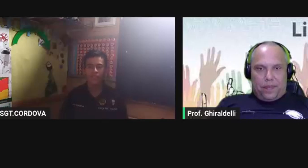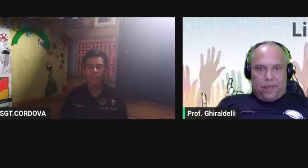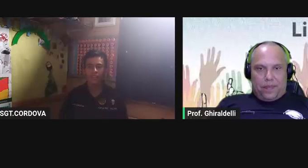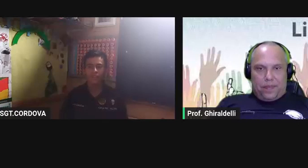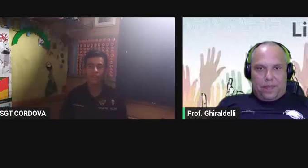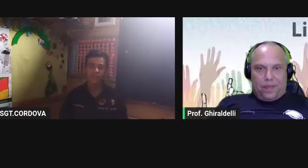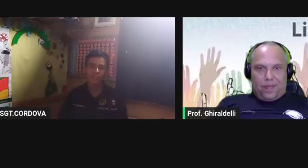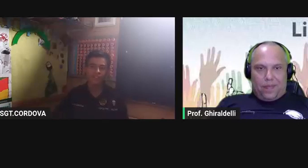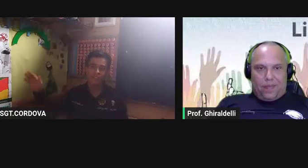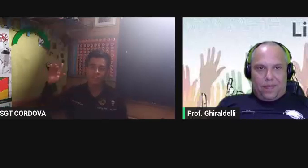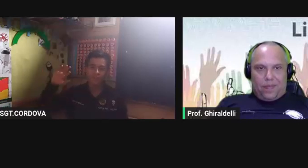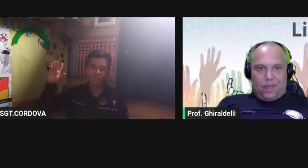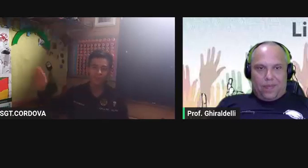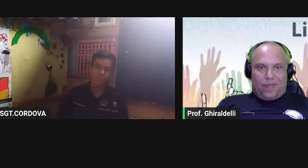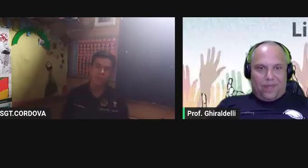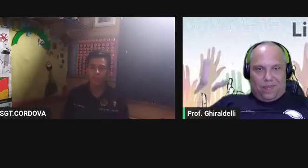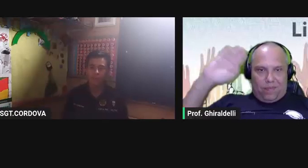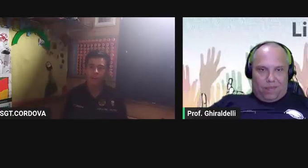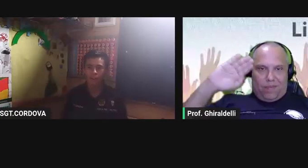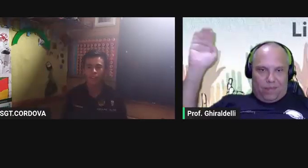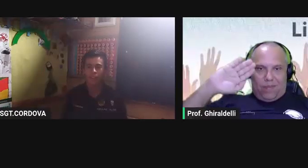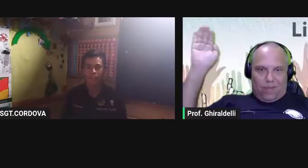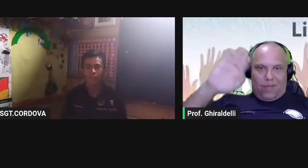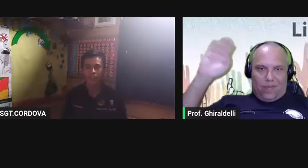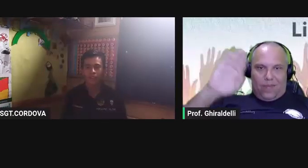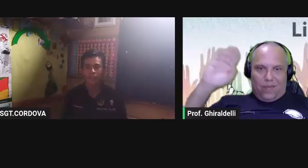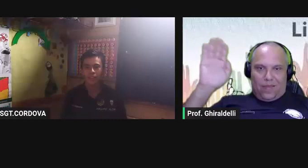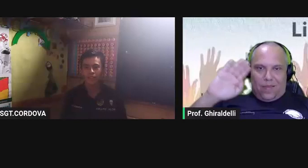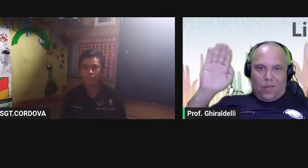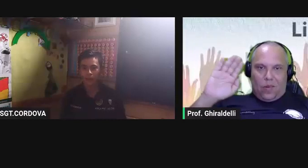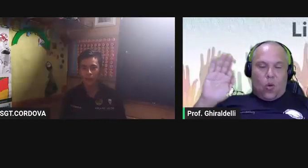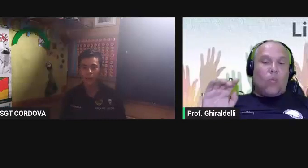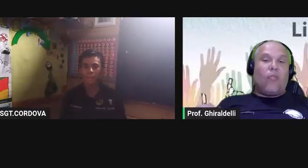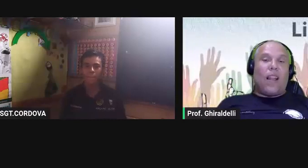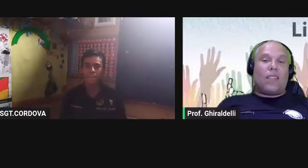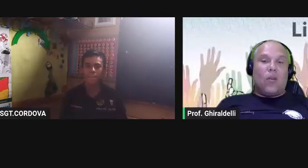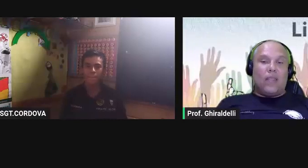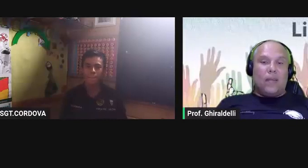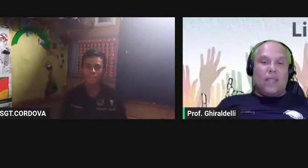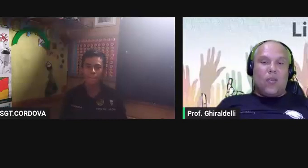é isso. Tchau a todos e boa aula àqueles que ainda estão estudando. Como fala tchau em Libras,